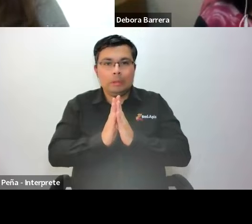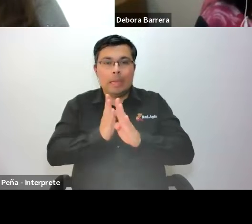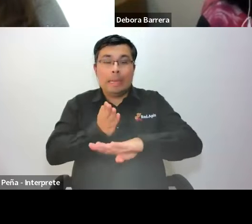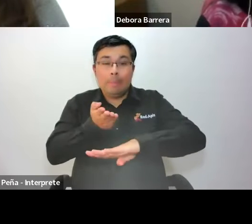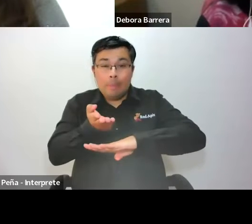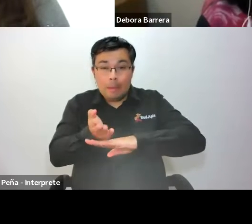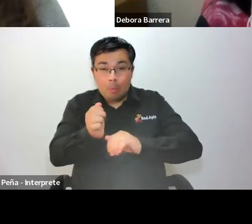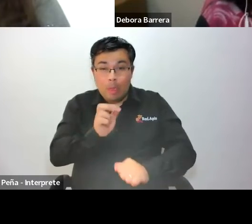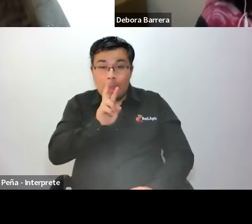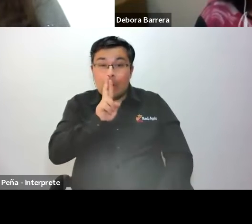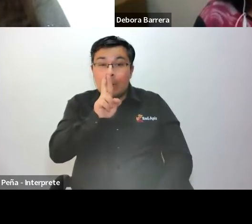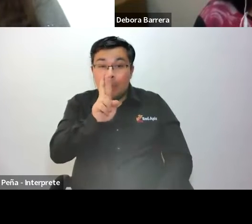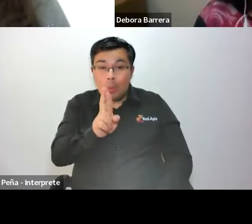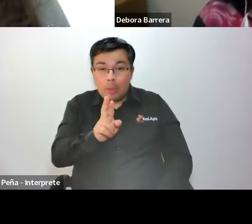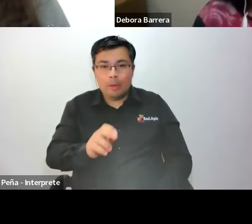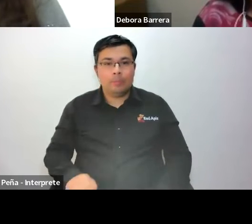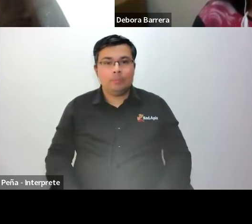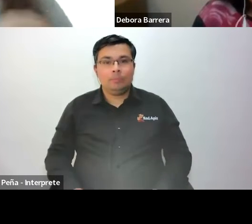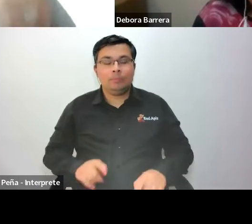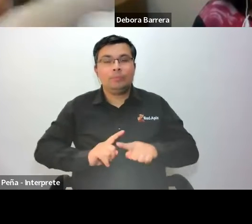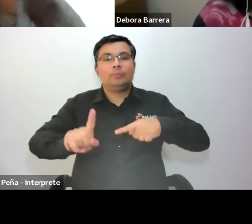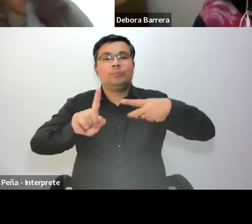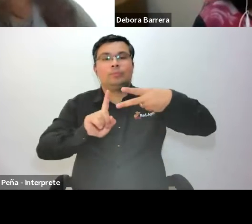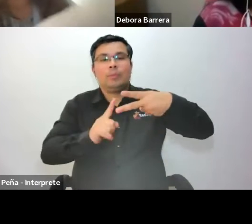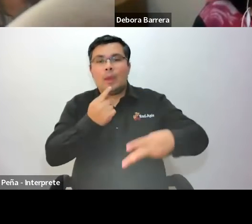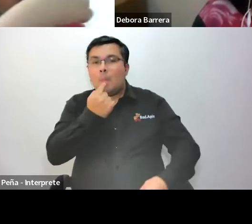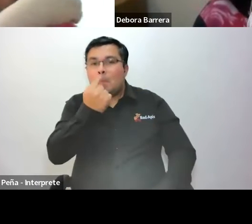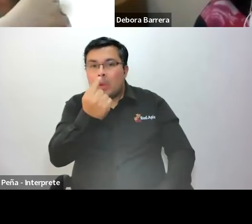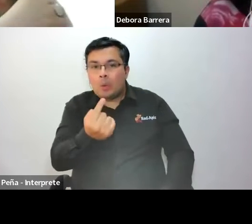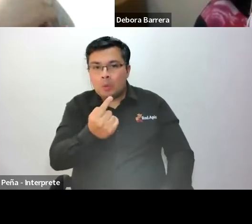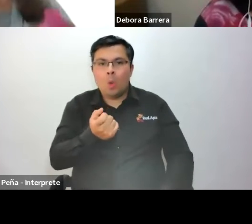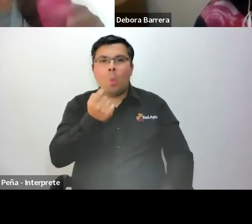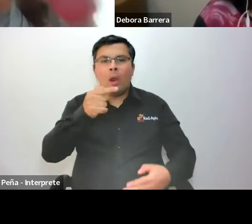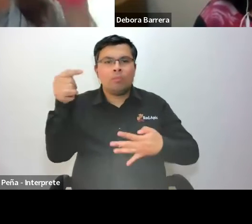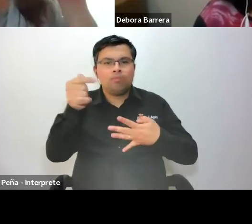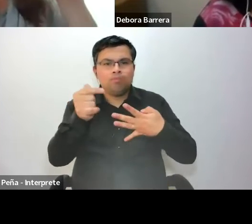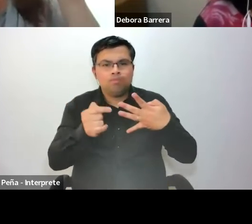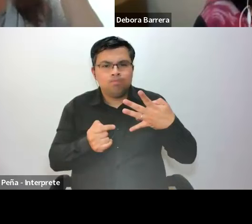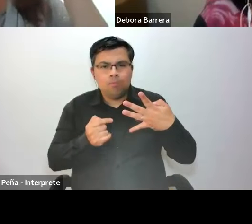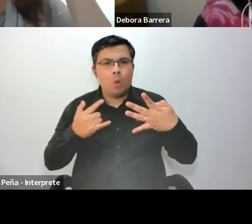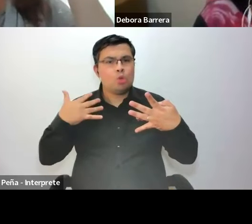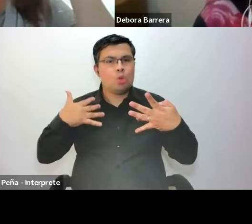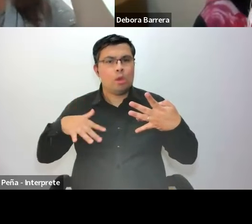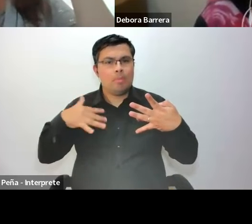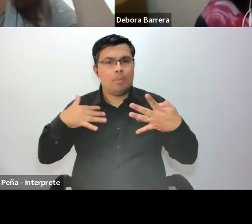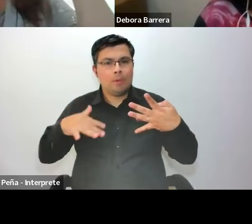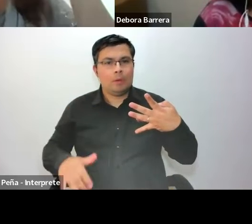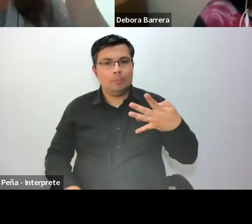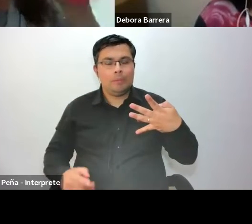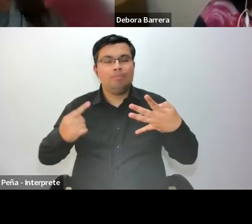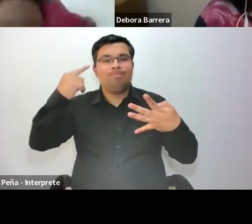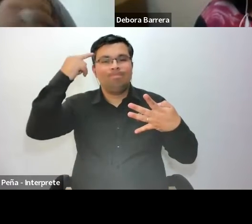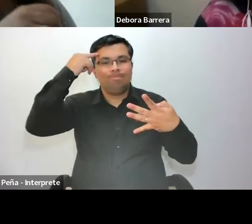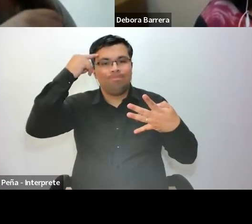pregunta. ¿Qué aspectos son imprescindibles de considerar en los instrumentos de gestión